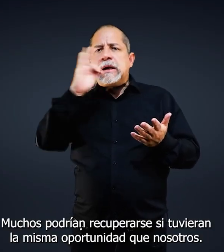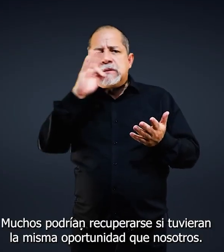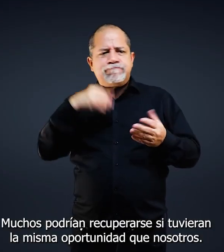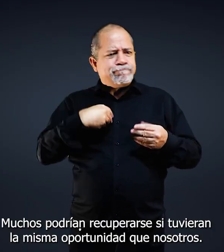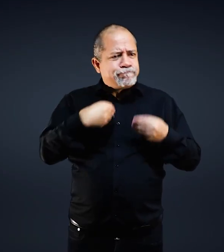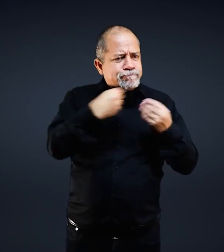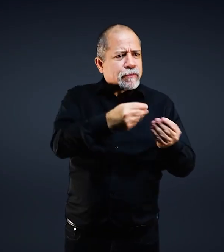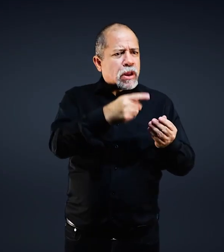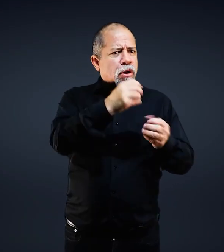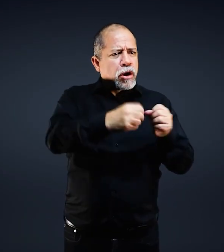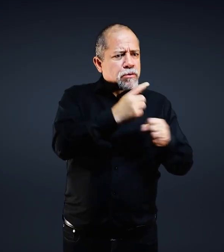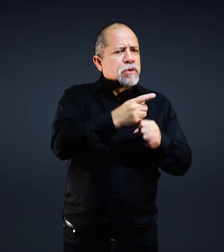nosotros.